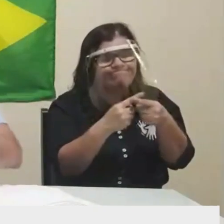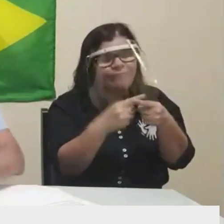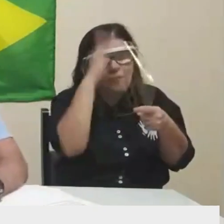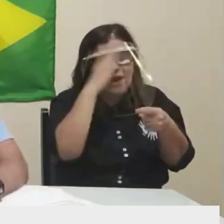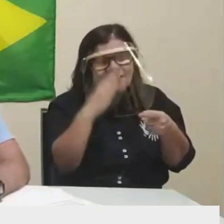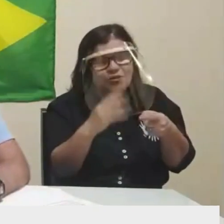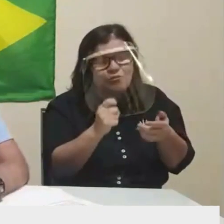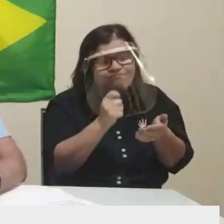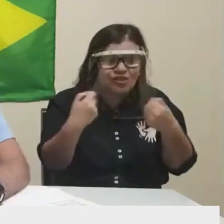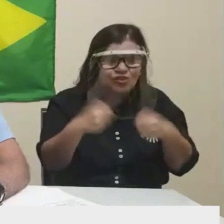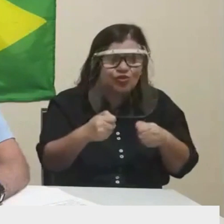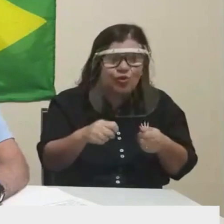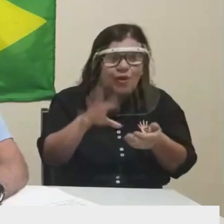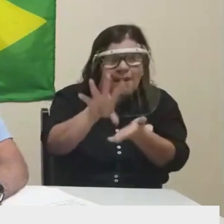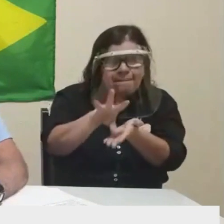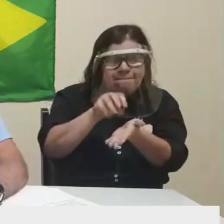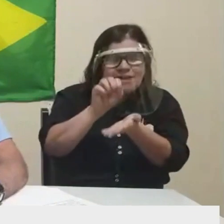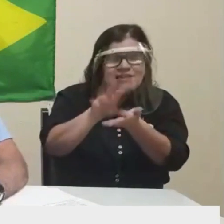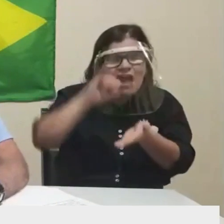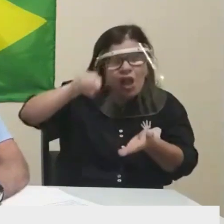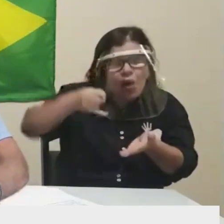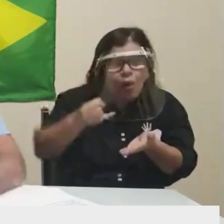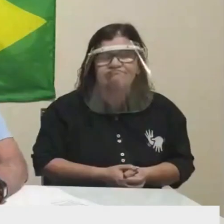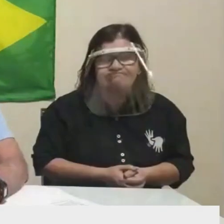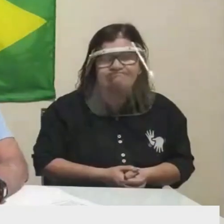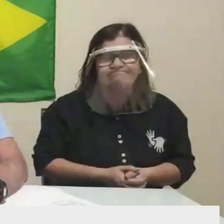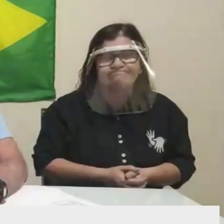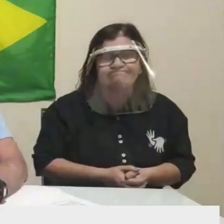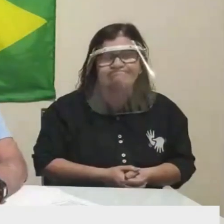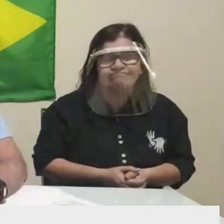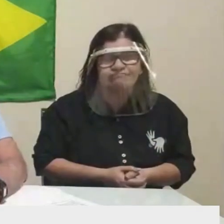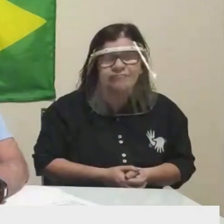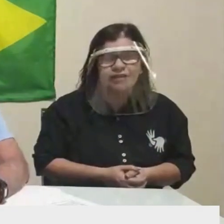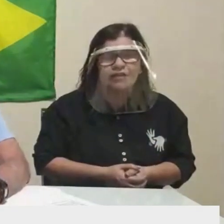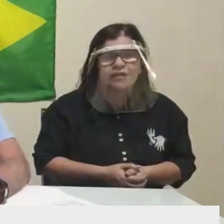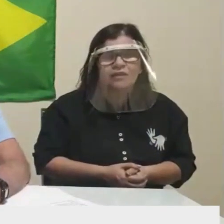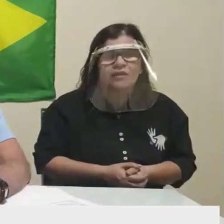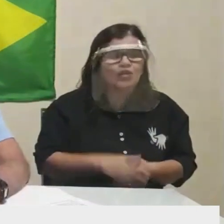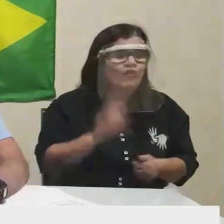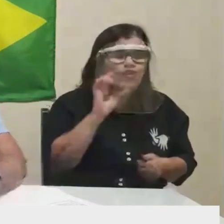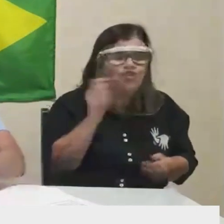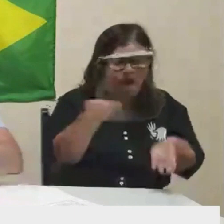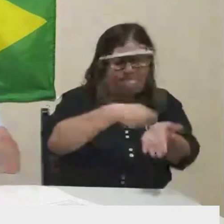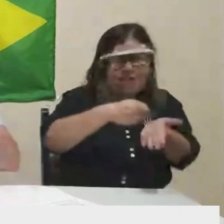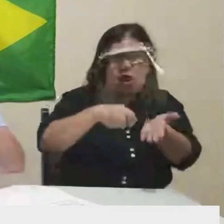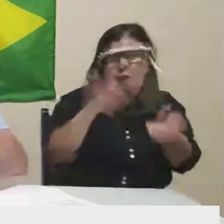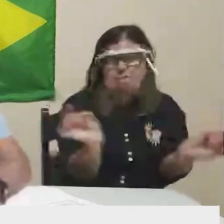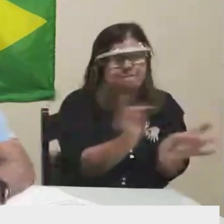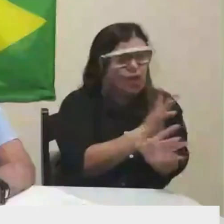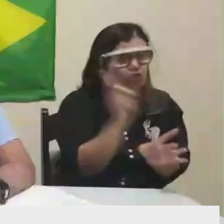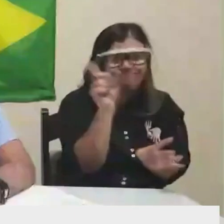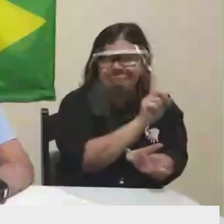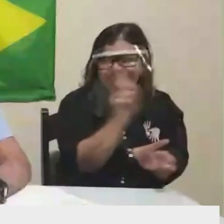banco, então ela pega empréstimo. Só que a taxa Selic está 2%, ninguém não foi na canetaço, não. 2%